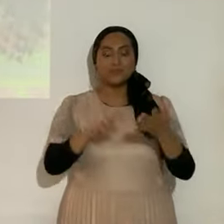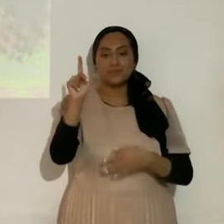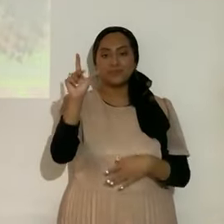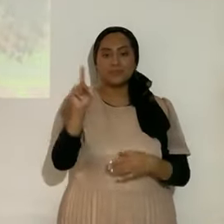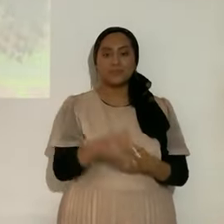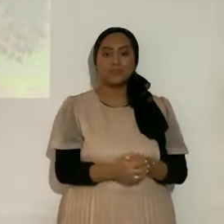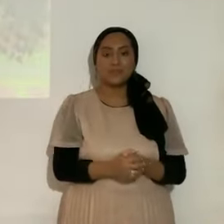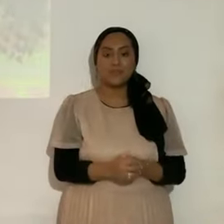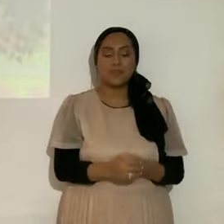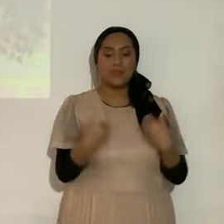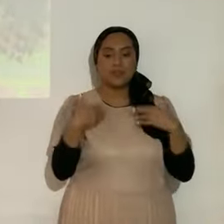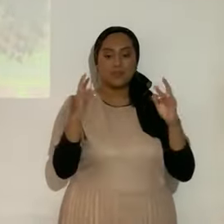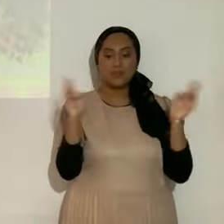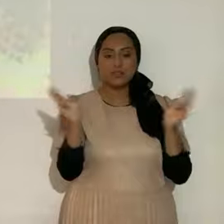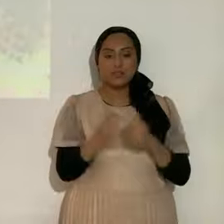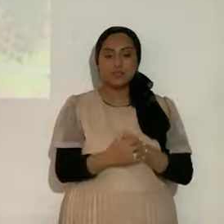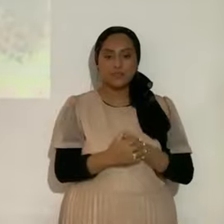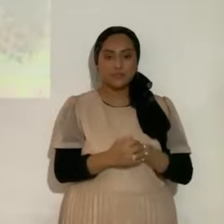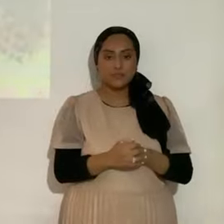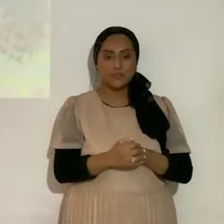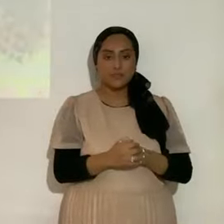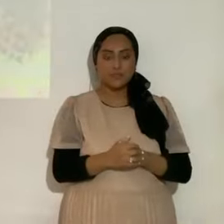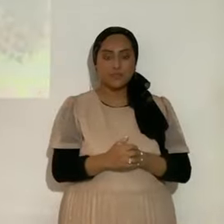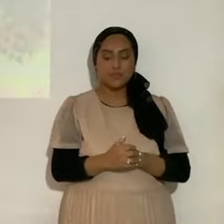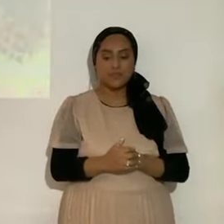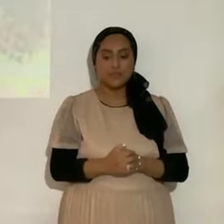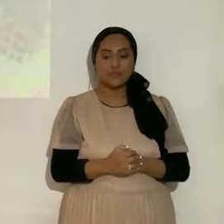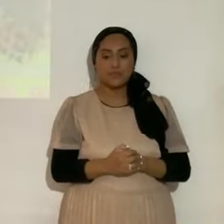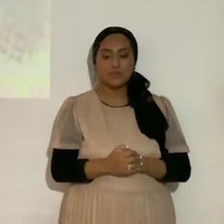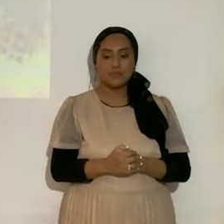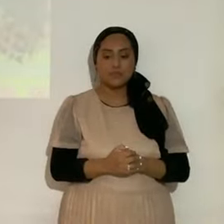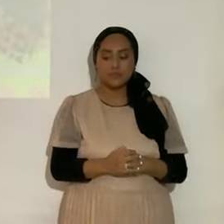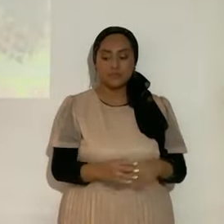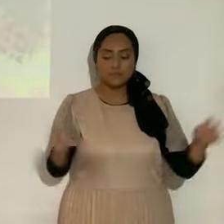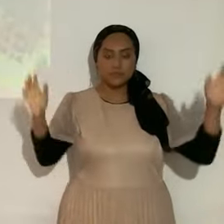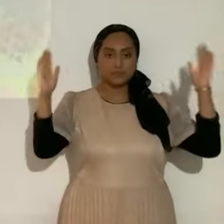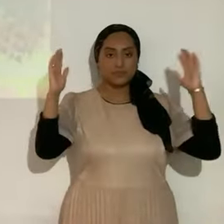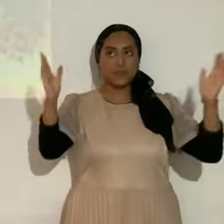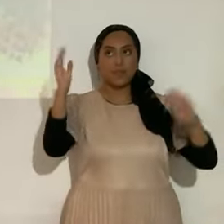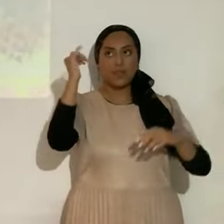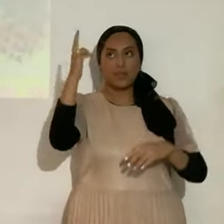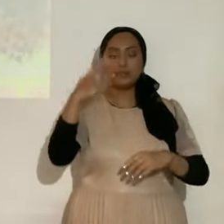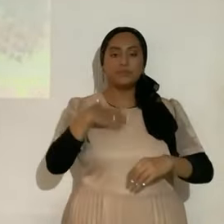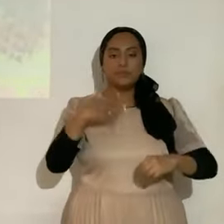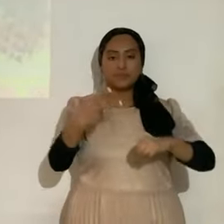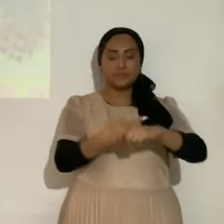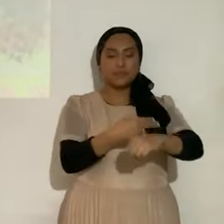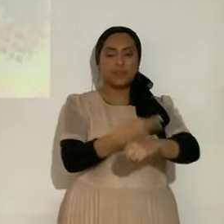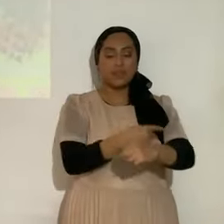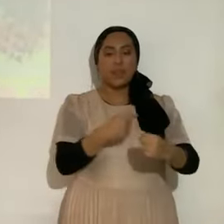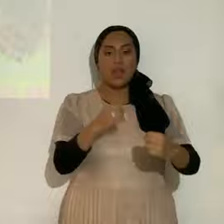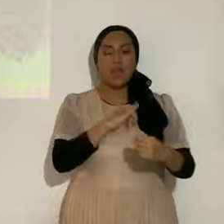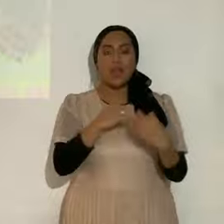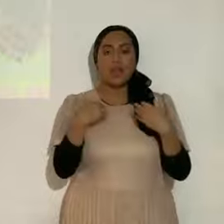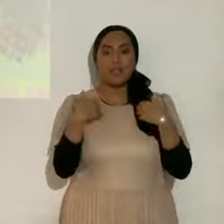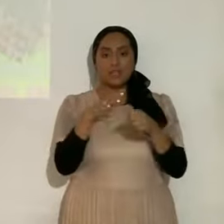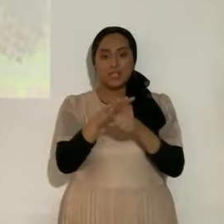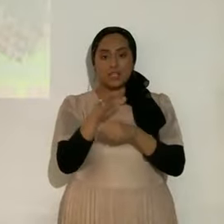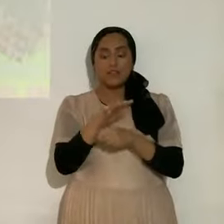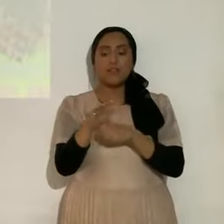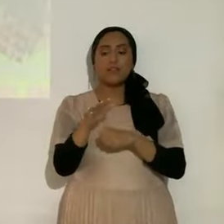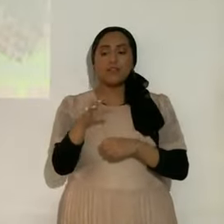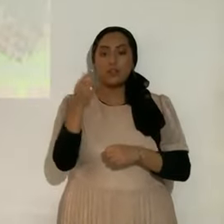23, ¿ya lo tienen? Amén. Lo leemos todos juntos, dice así: Yahweh es mi pastor, nada me faltará. En lugares